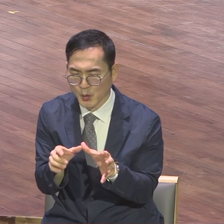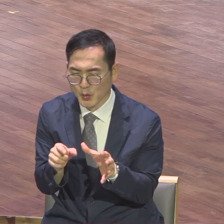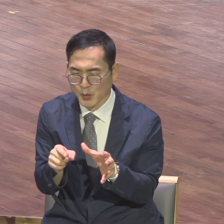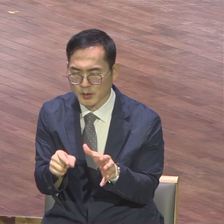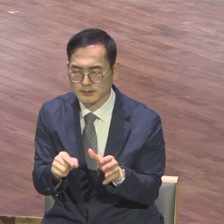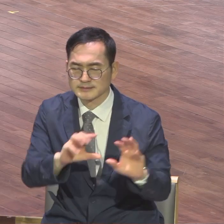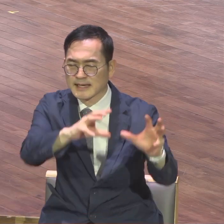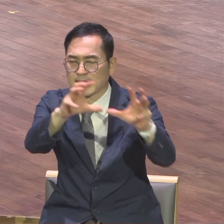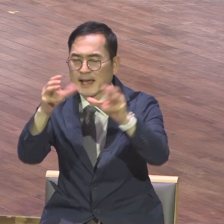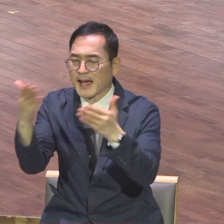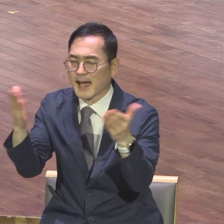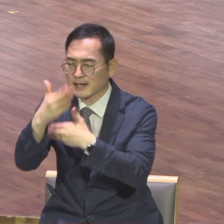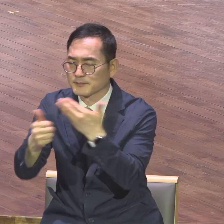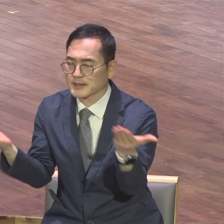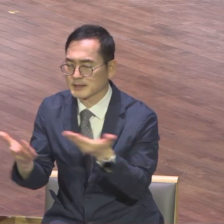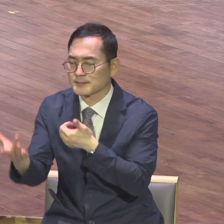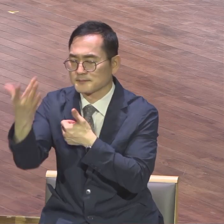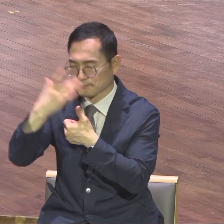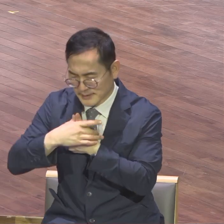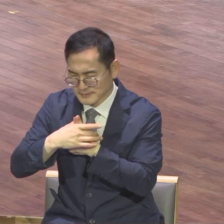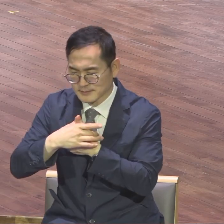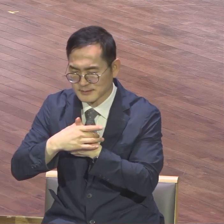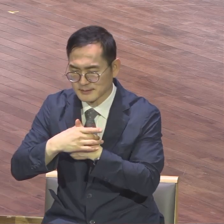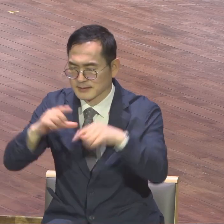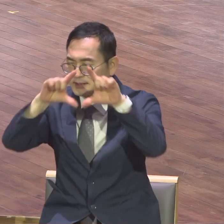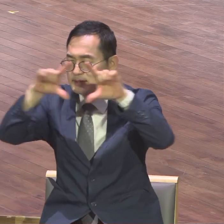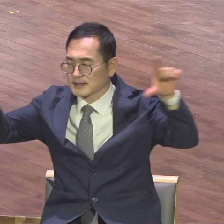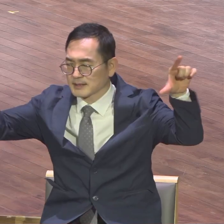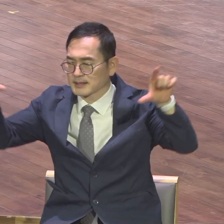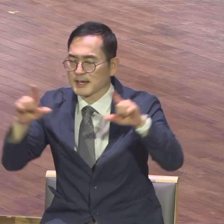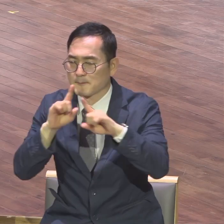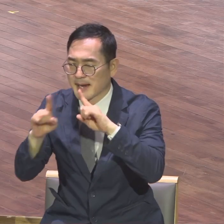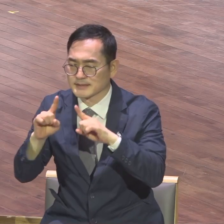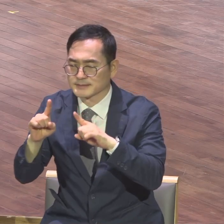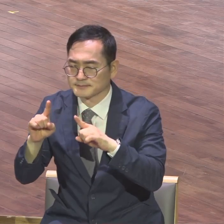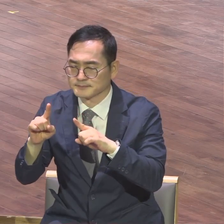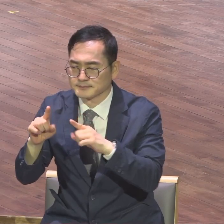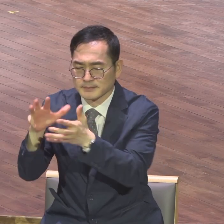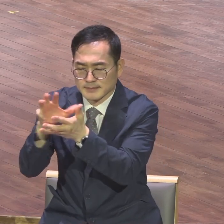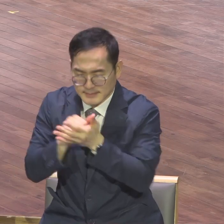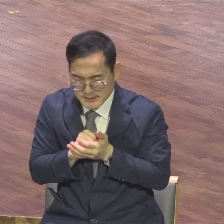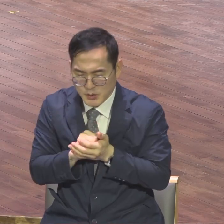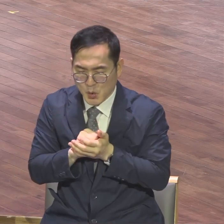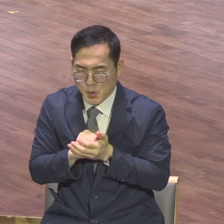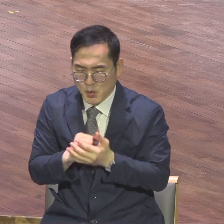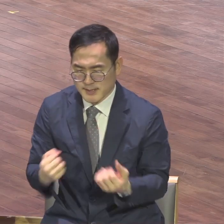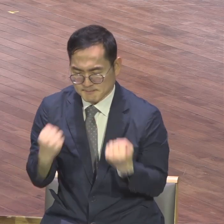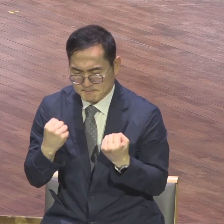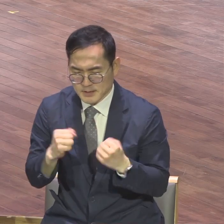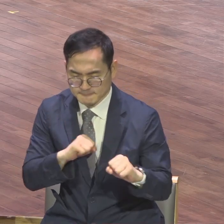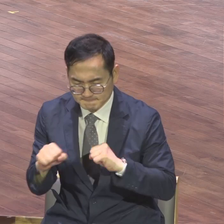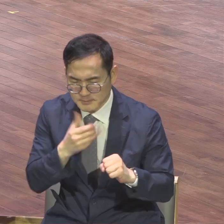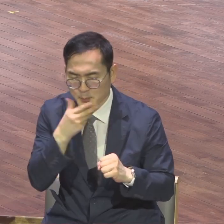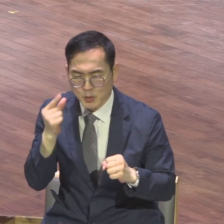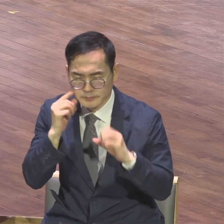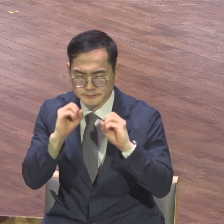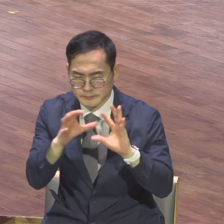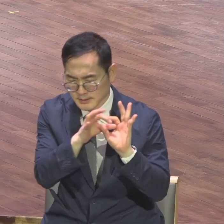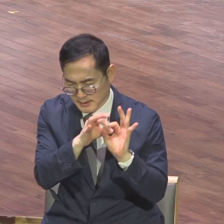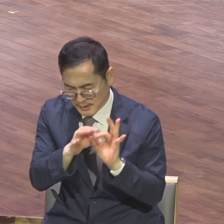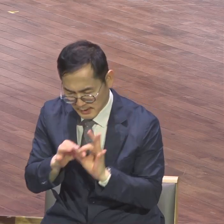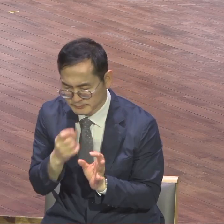이 말씀을 들을 때마다 영혼이 벌떡벌떡 뛰는 그 뜨거운 열정을 회복시켜 주옵소서. 예수 그리스도